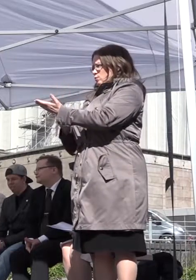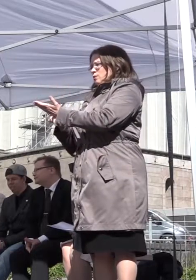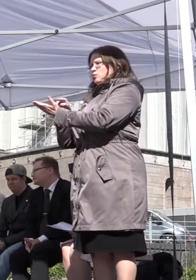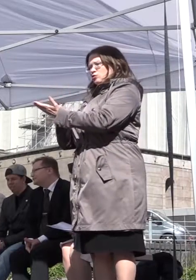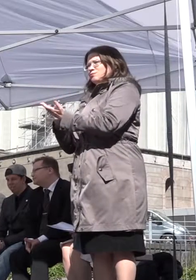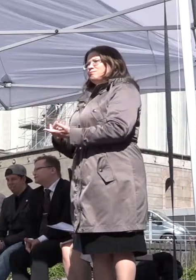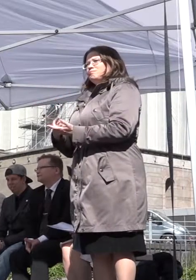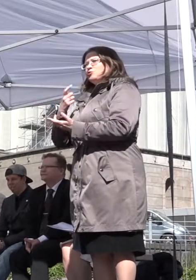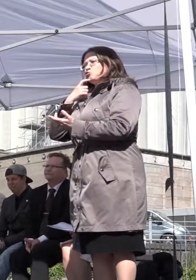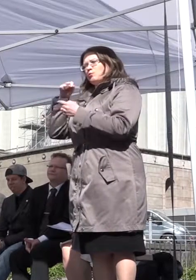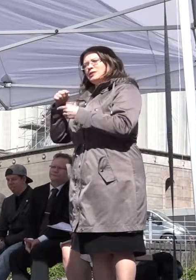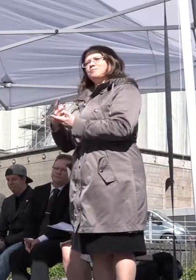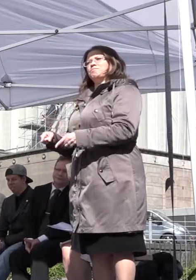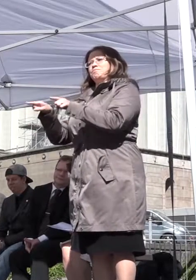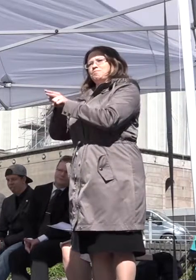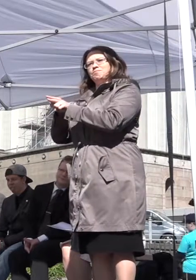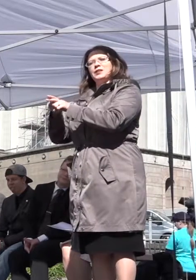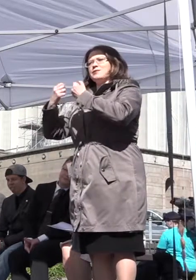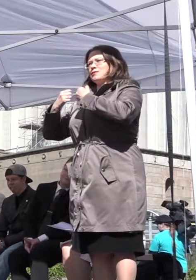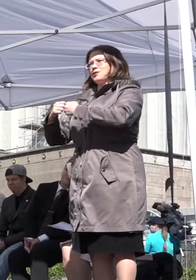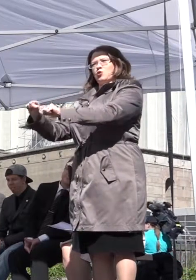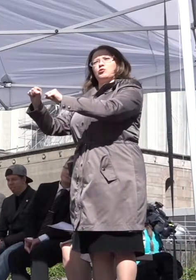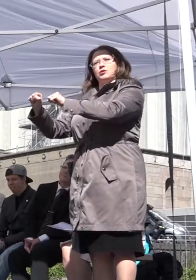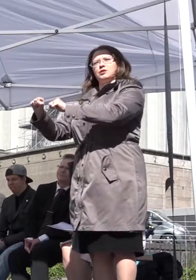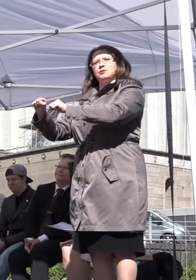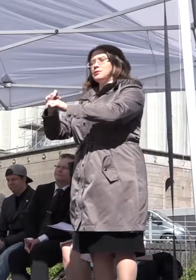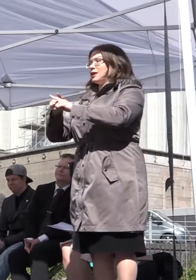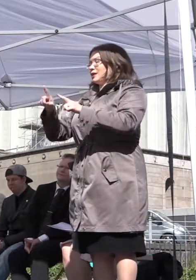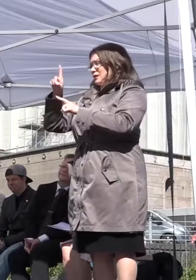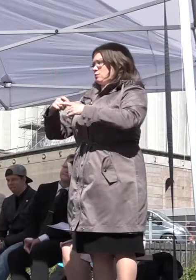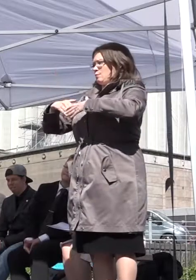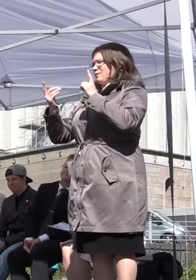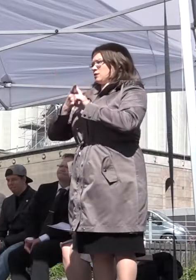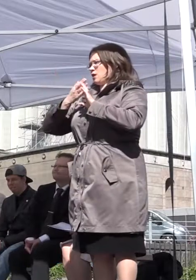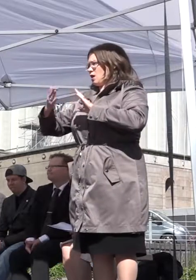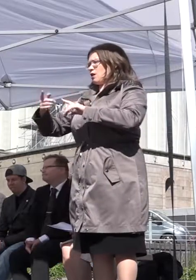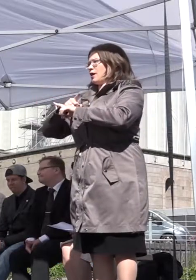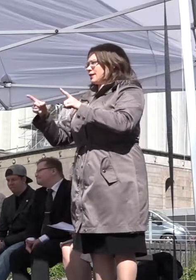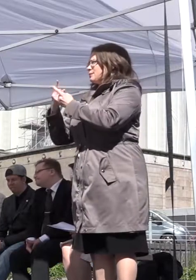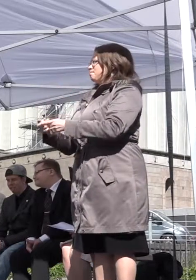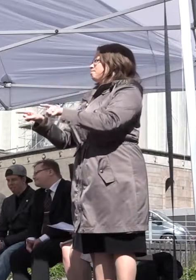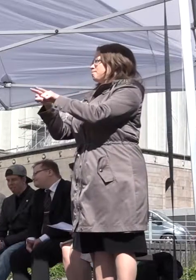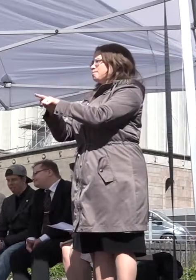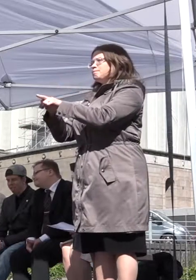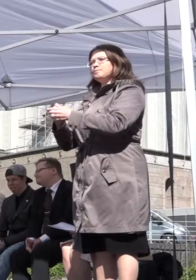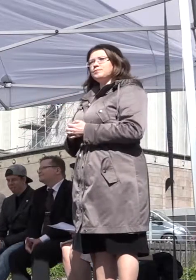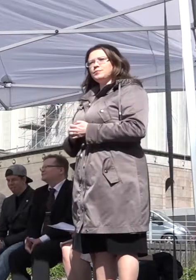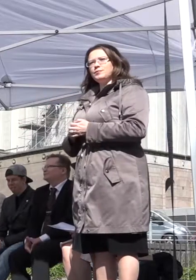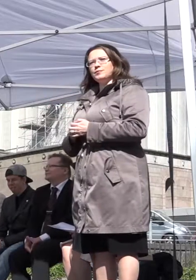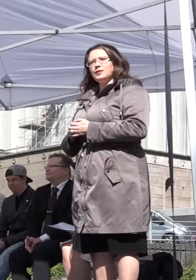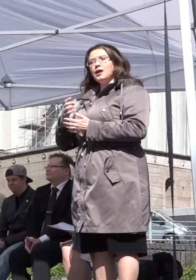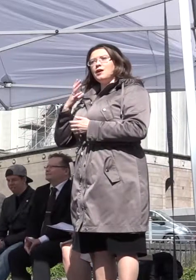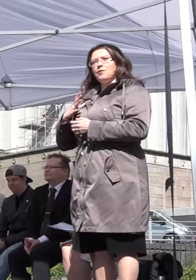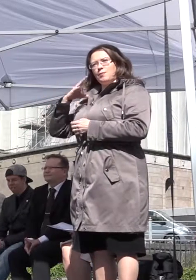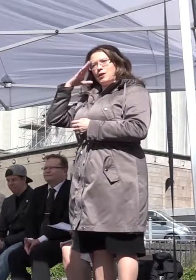täytäntöönpano Suomen osalta tapahtuu tehokkaasti heti ensimmäisestä päivästä alkaen. Vammaisten